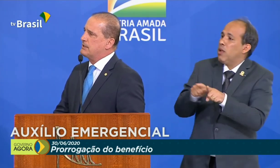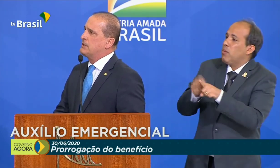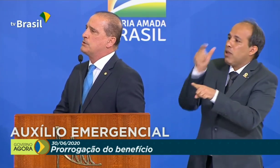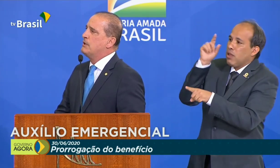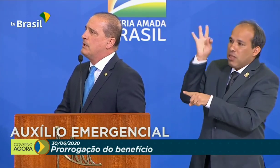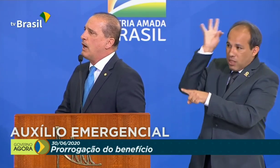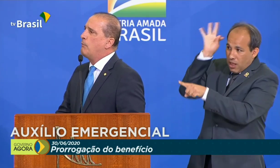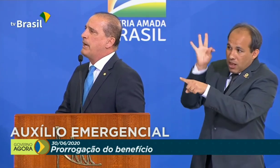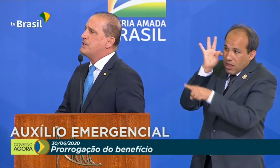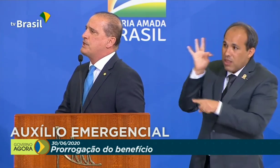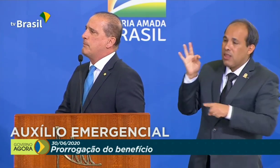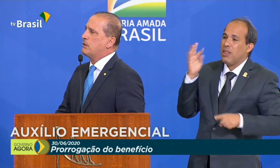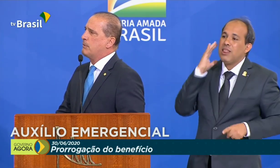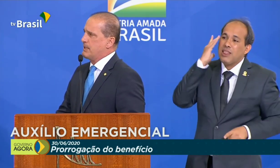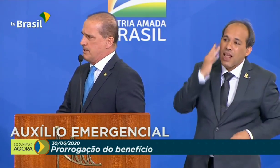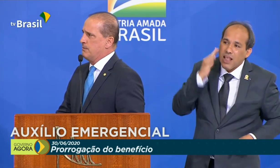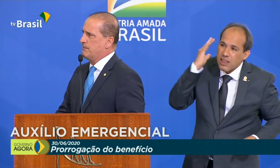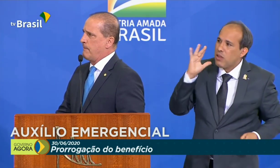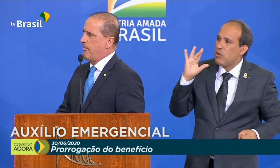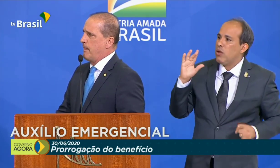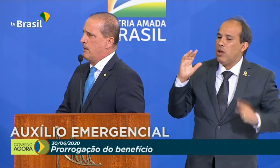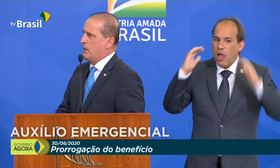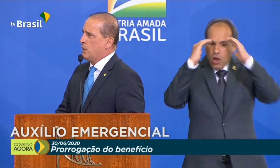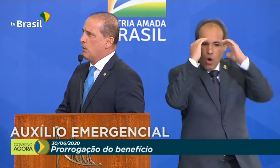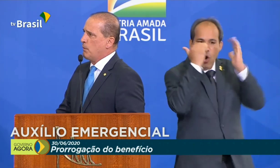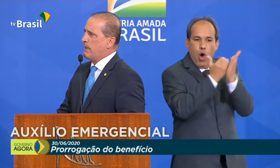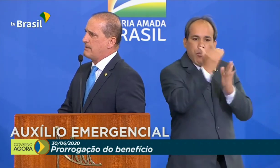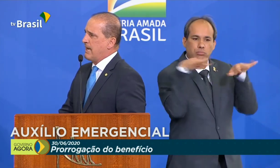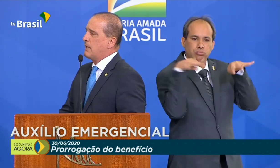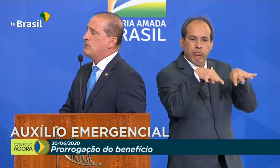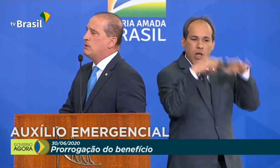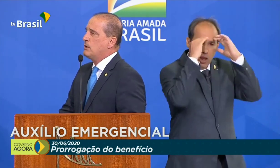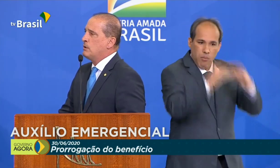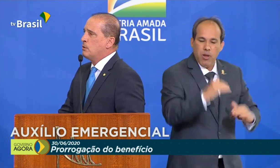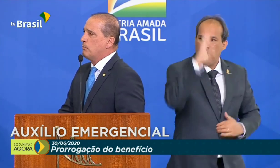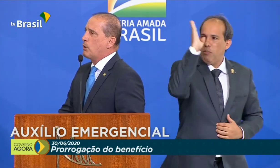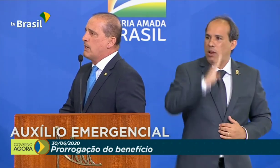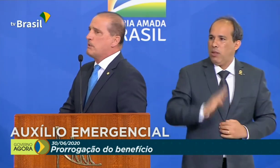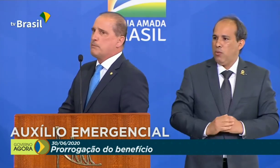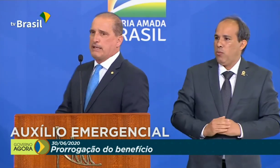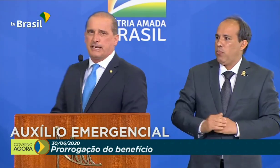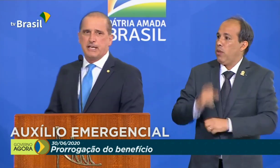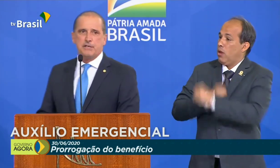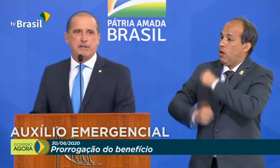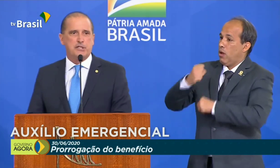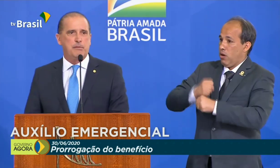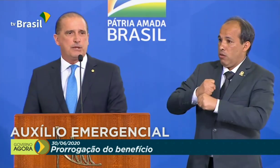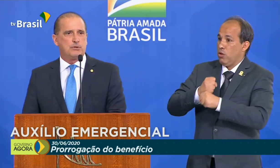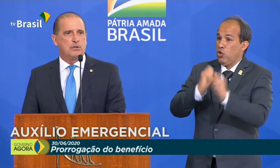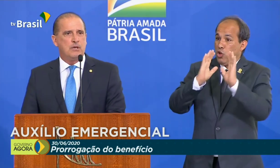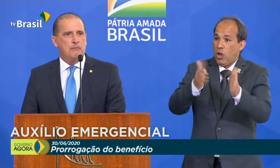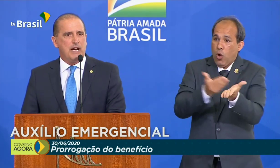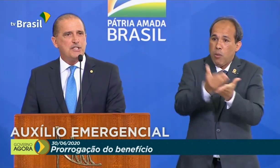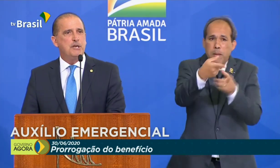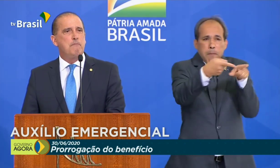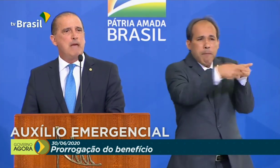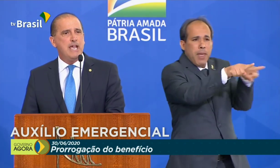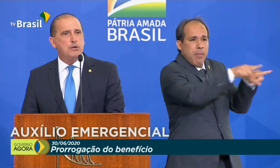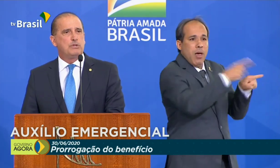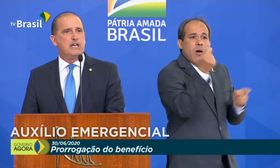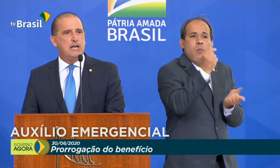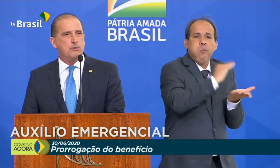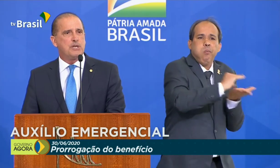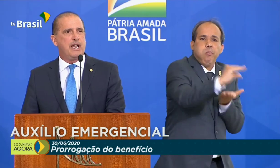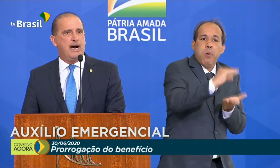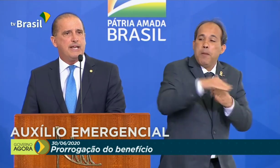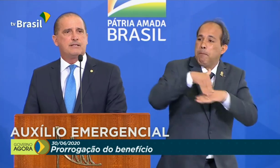ministro Tarcísio, ao país chamado Brasil. E no ano passado, no programa de parceria de investimentos, mais de